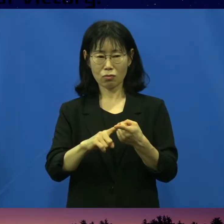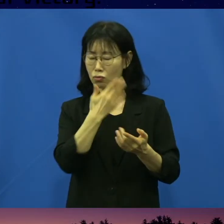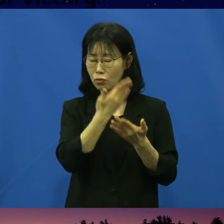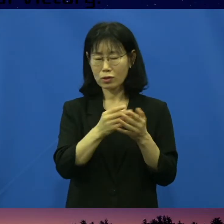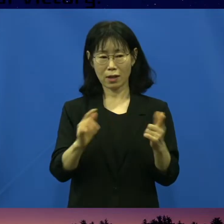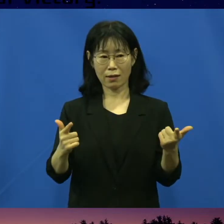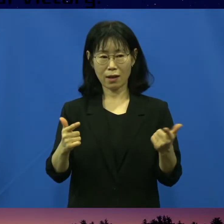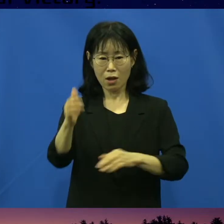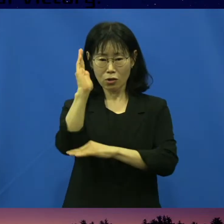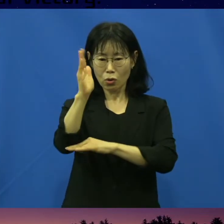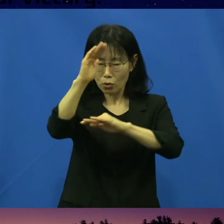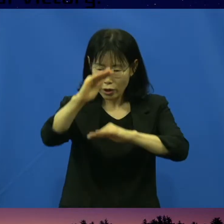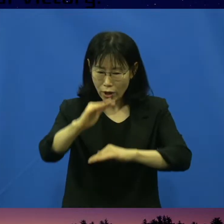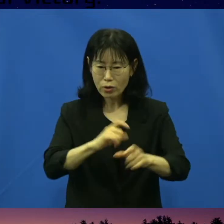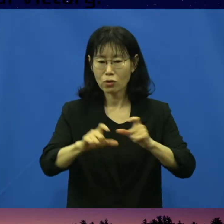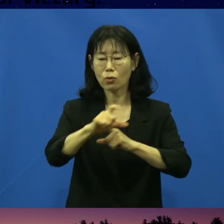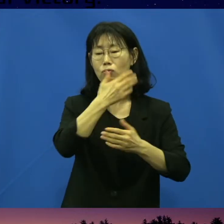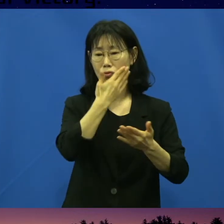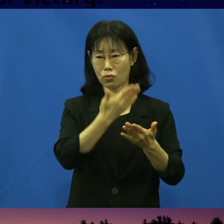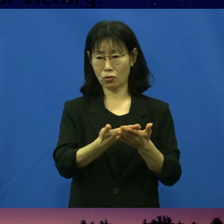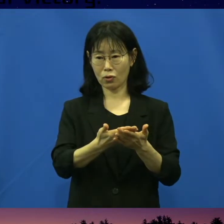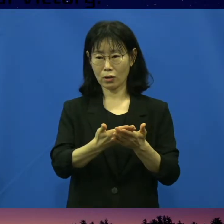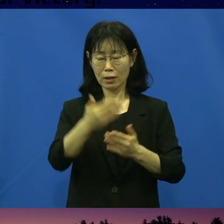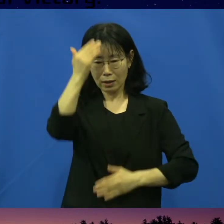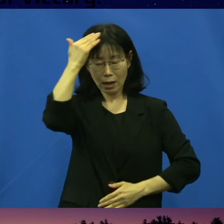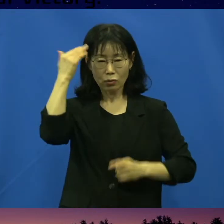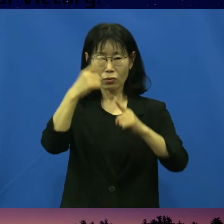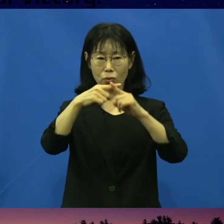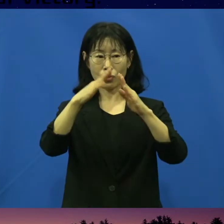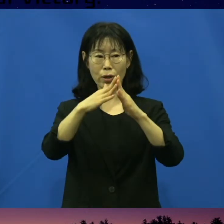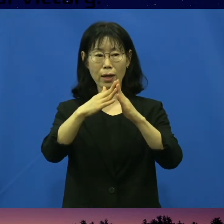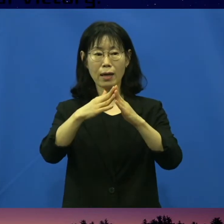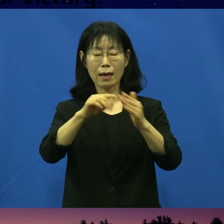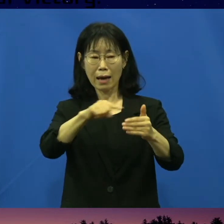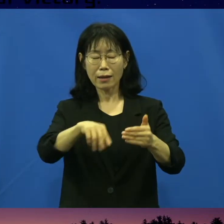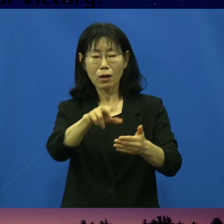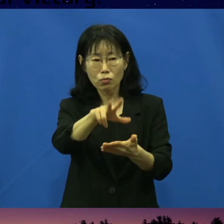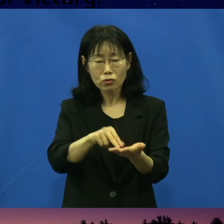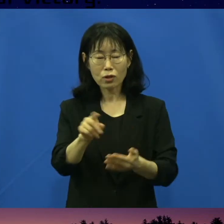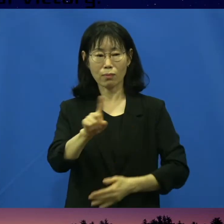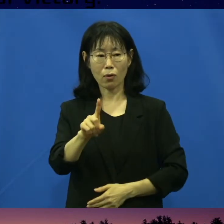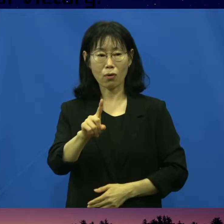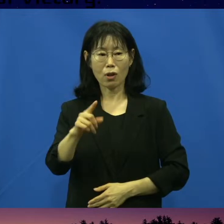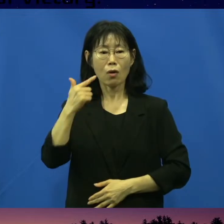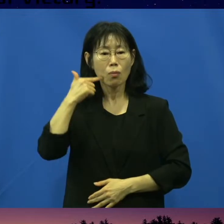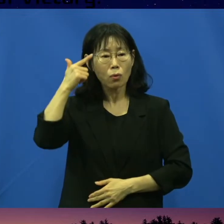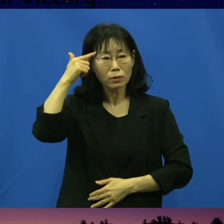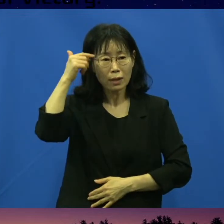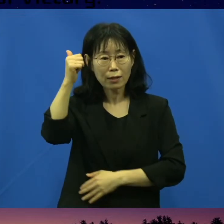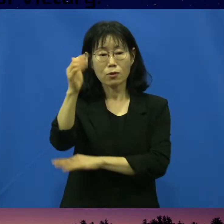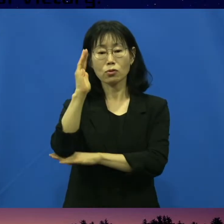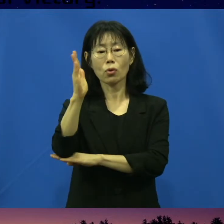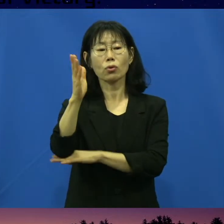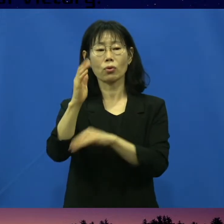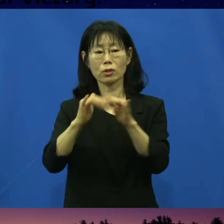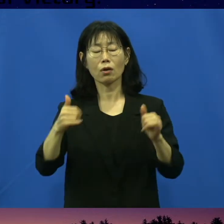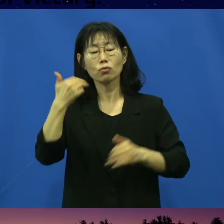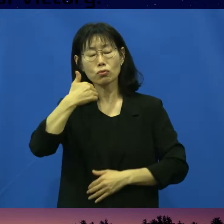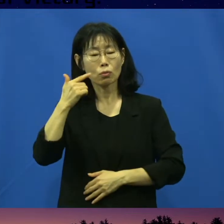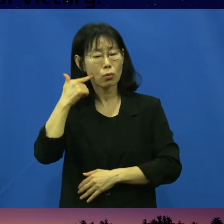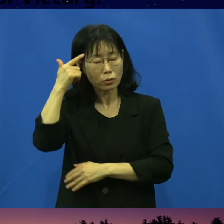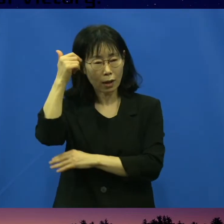가지세요. 오늘날 우리 한국교회 패단이 그거예요. 자꾸 그 목사님이 누구냐, 그